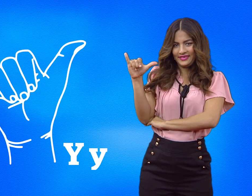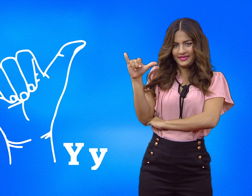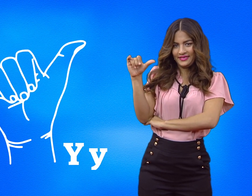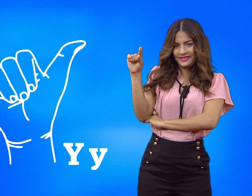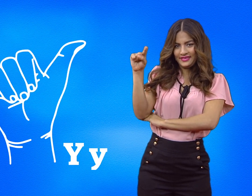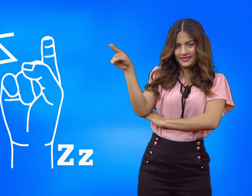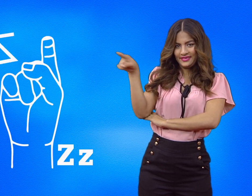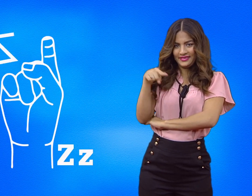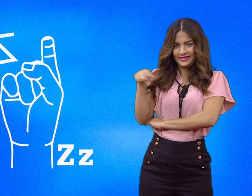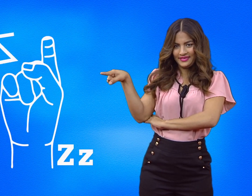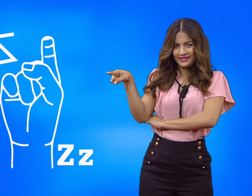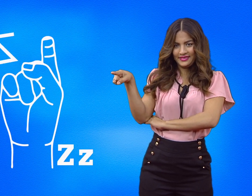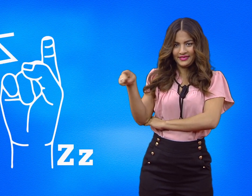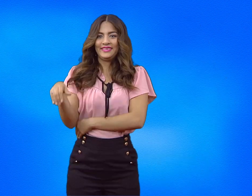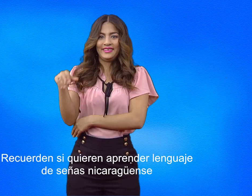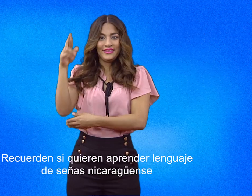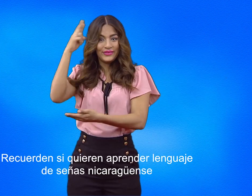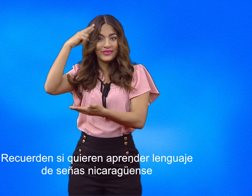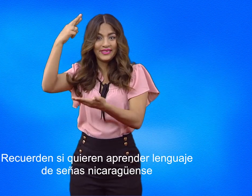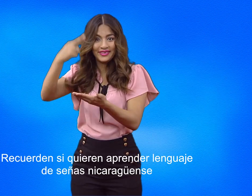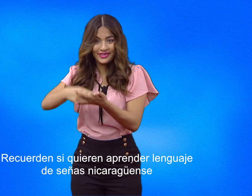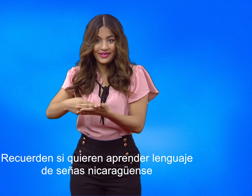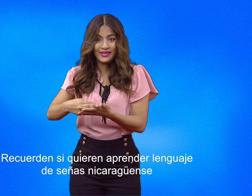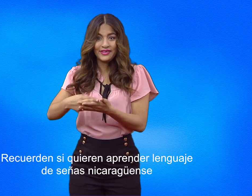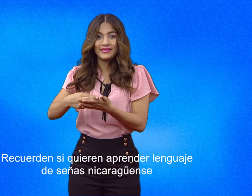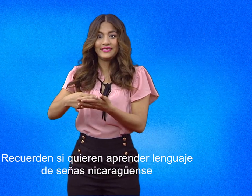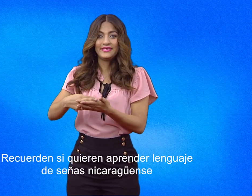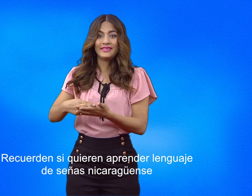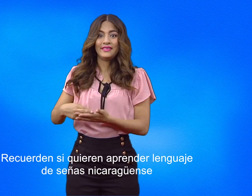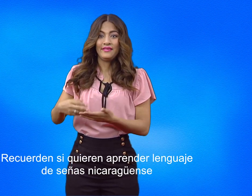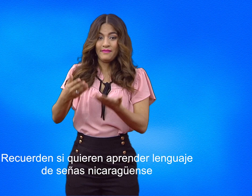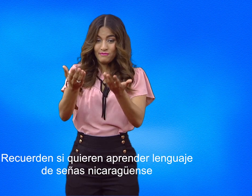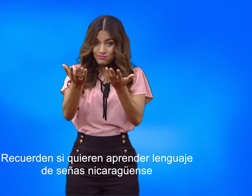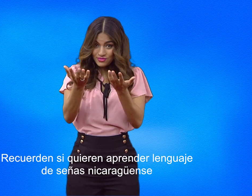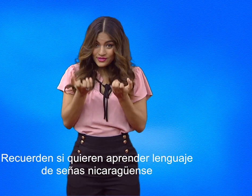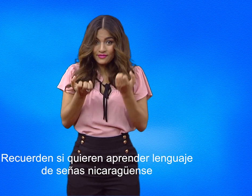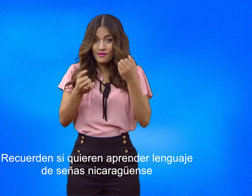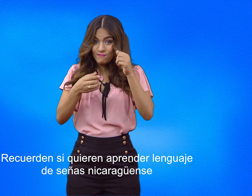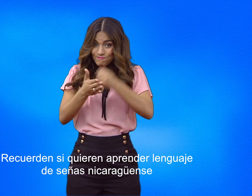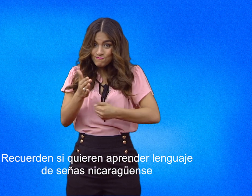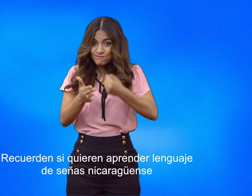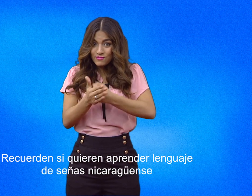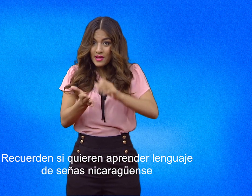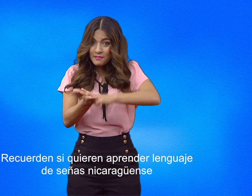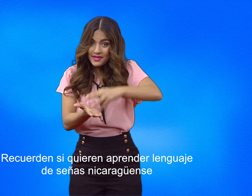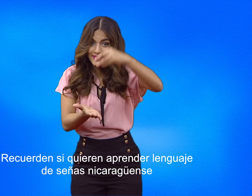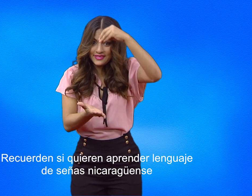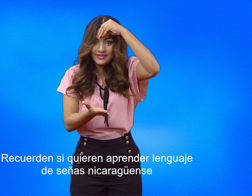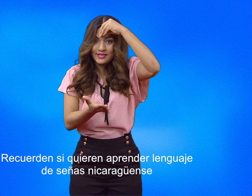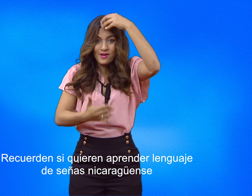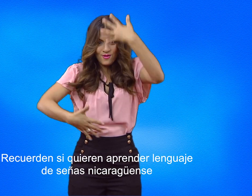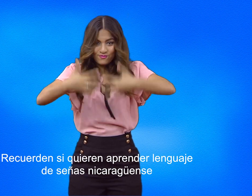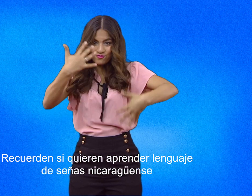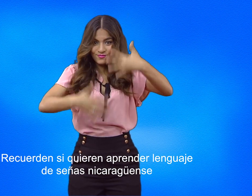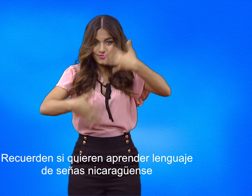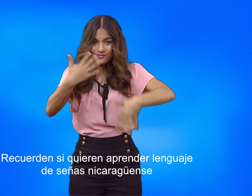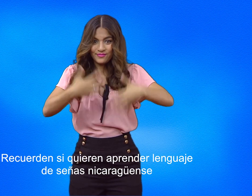Y, Z. Recuerden, si quieren aprender lenguaje de